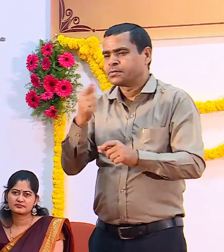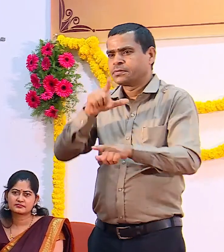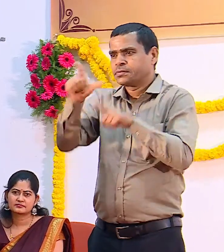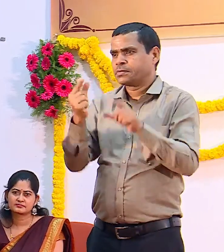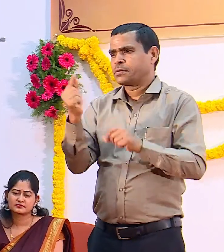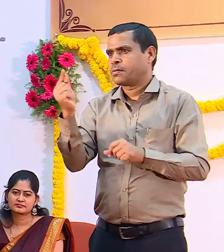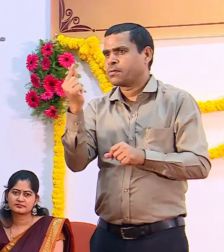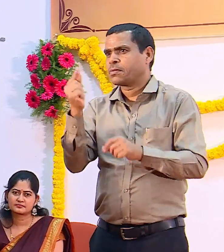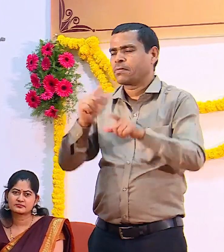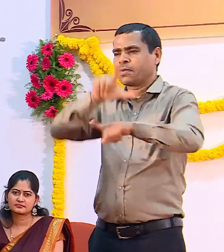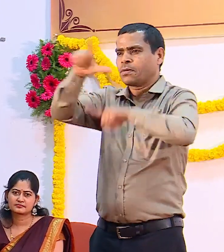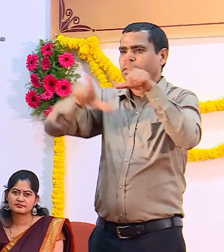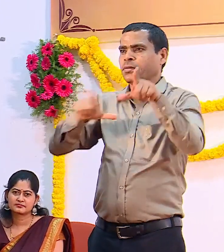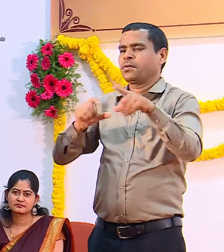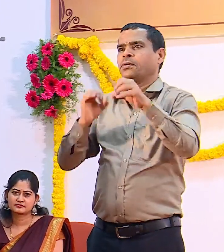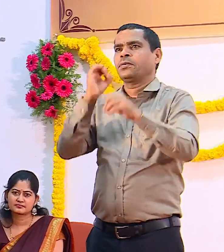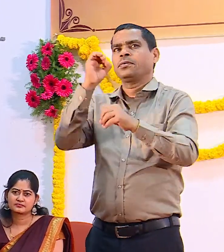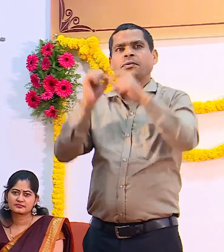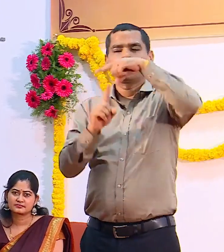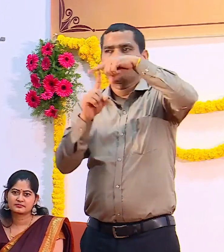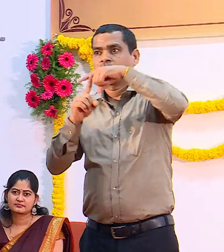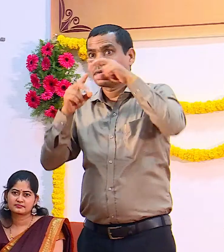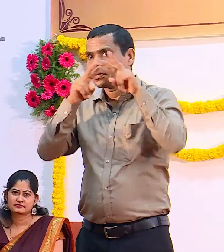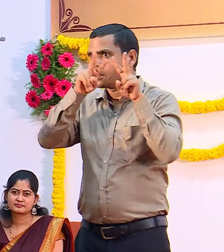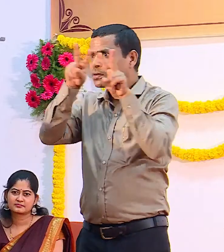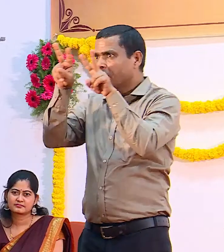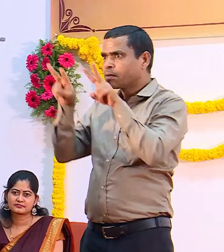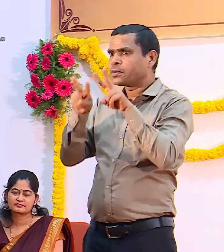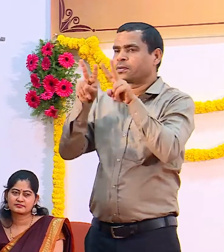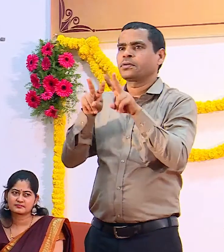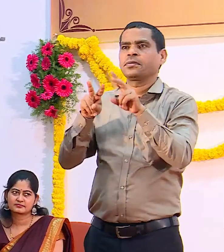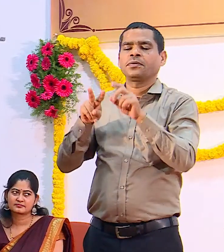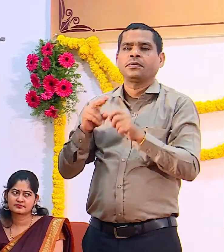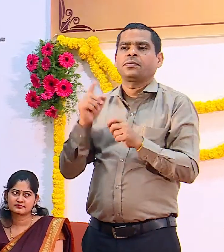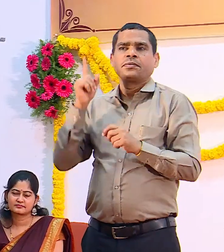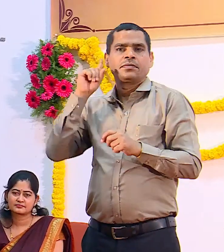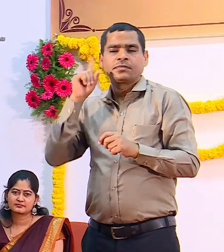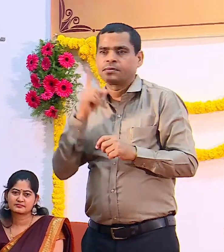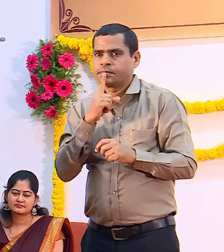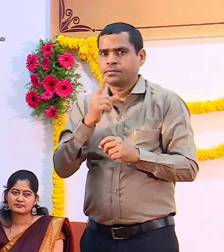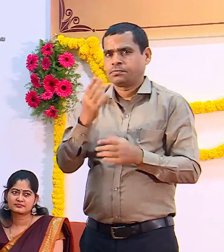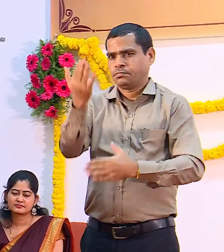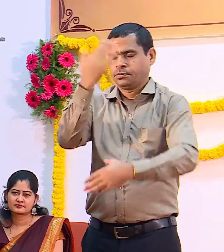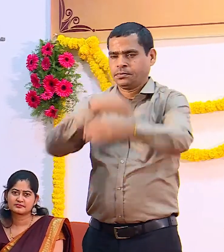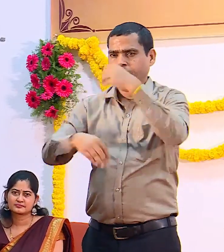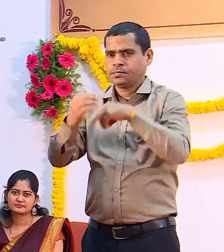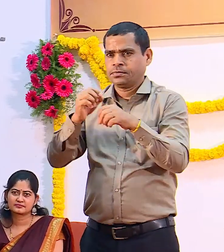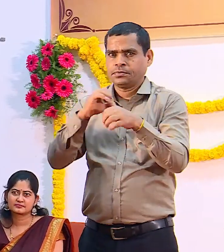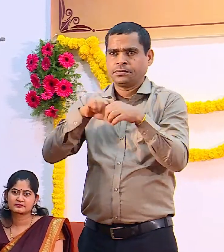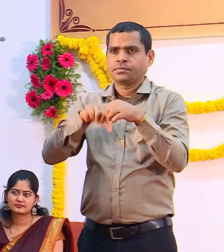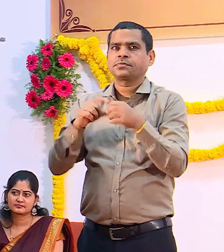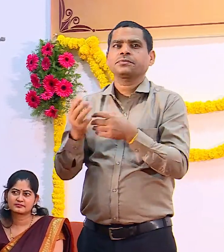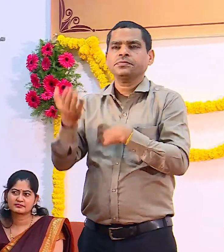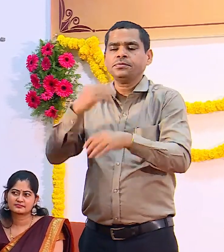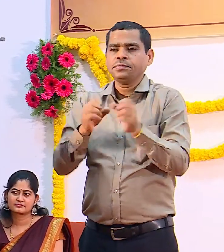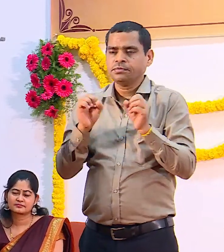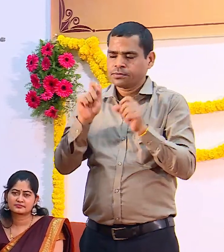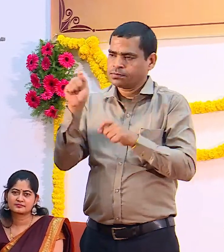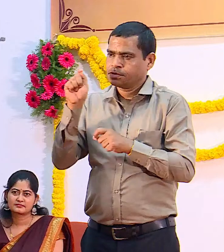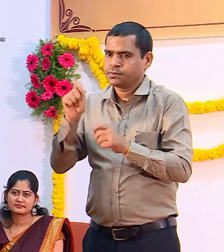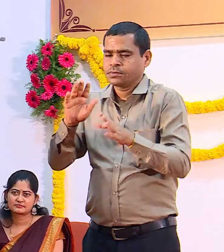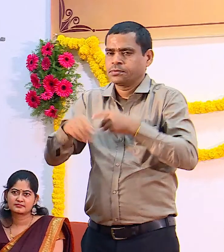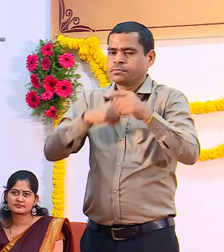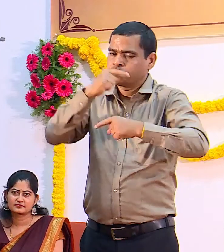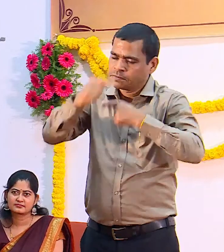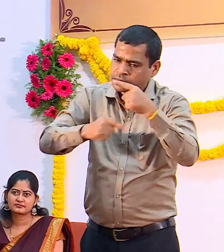भी रहे कि साइन लैंग्वेज के ऊपर आप OTT के अंदर देख सकें। तो वो हियरिंग इम्पेयर्ड के लिए, और कुछ लोग उस पर काफ़ी काम कर रहे थे, और मुझे आशा है कि इस तरह से काम